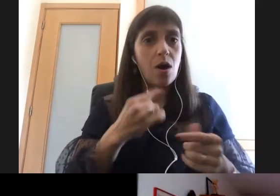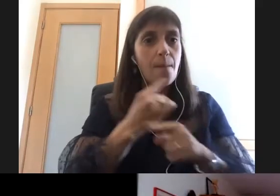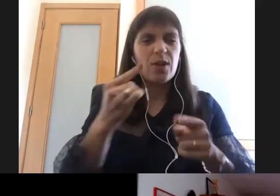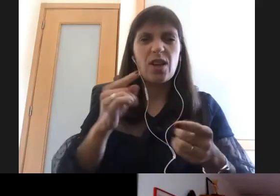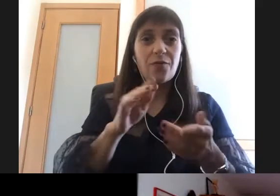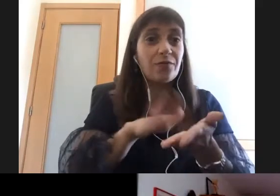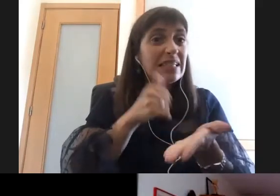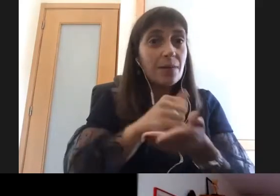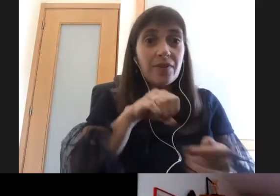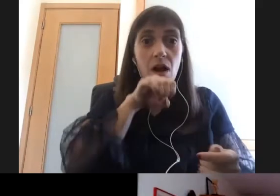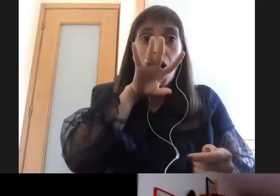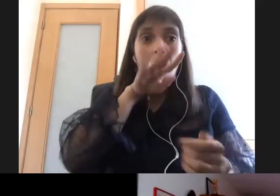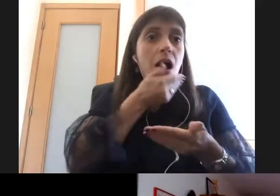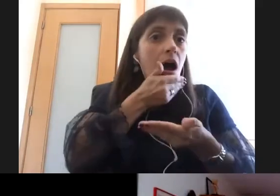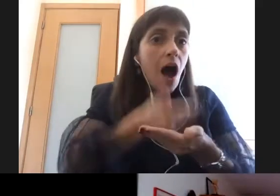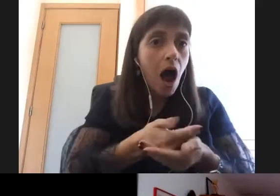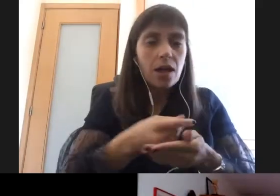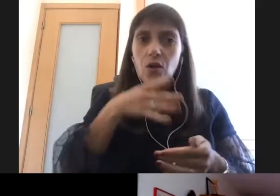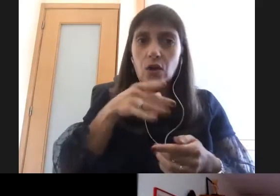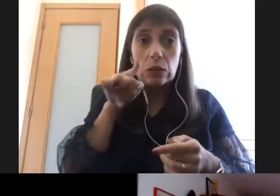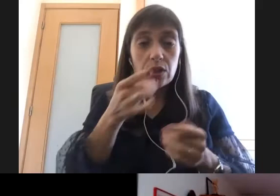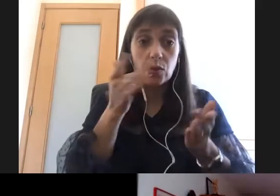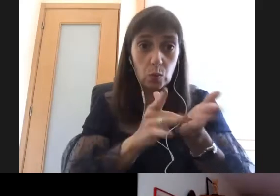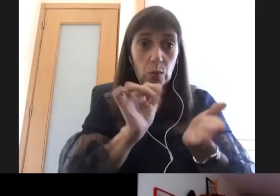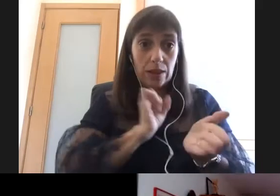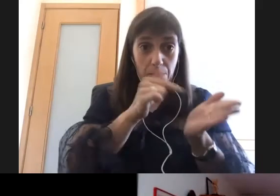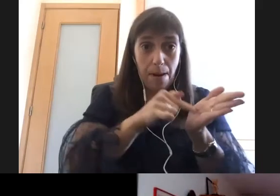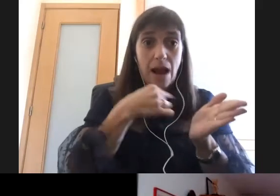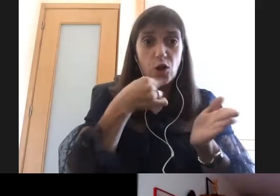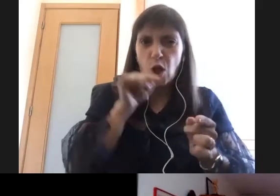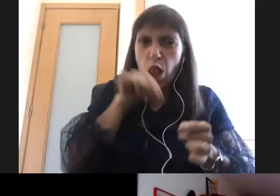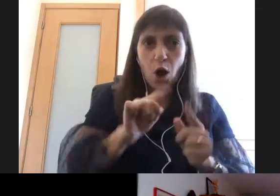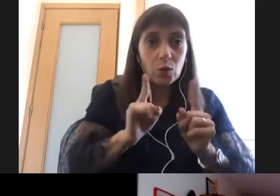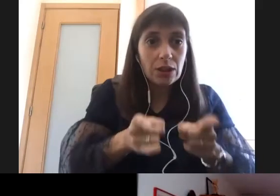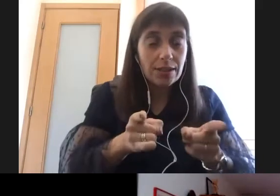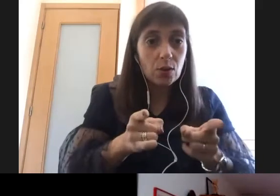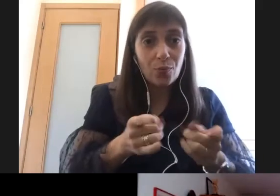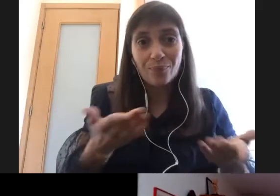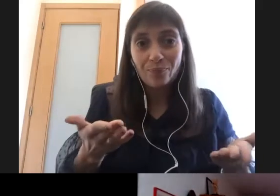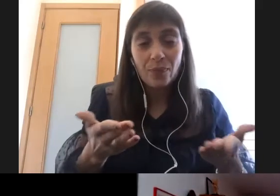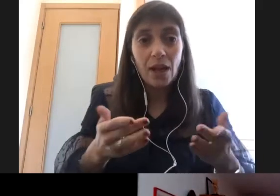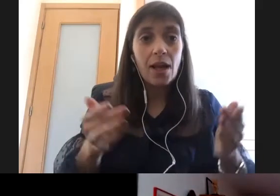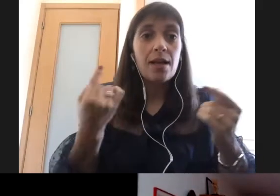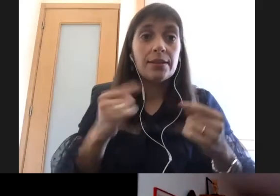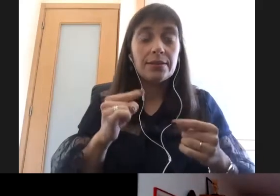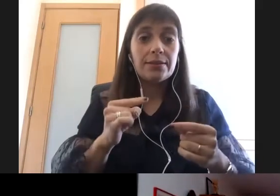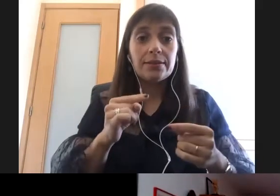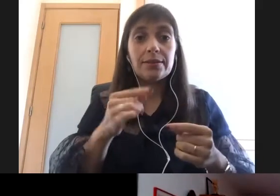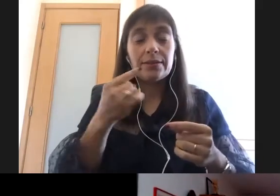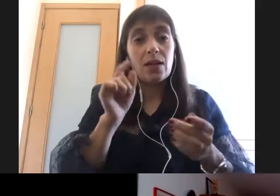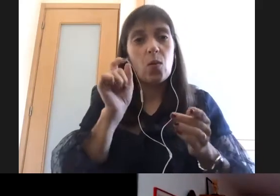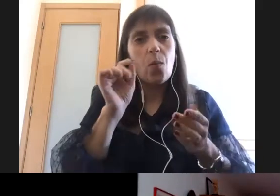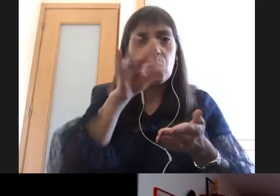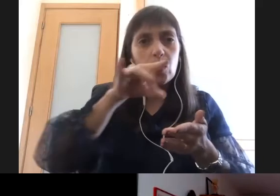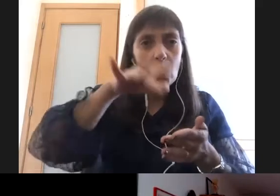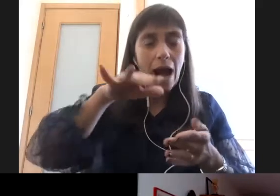estupefato, comento isso no livro, logo no início. Existe um ponto na Praia do Flamengo, que